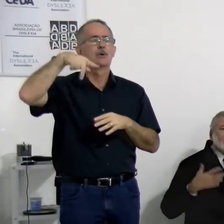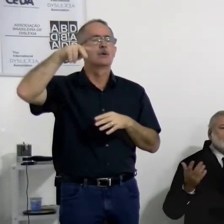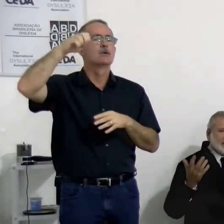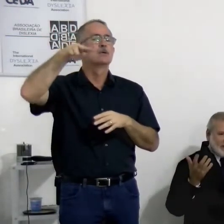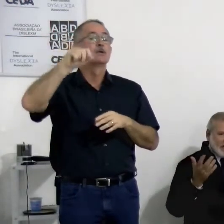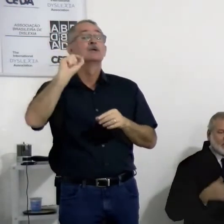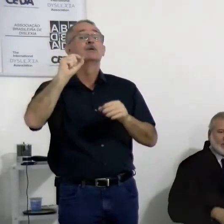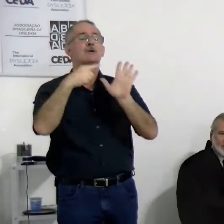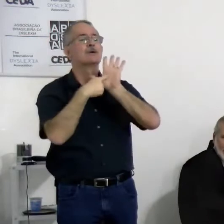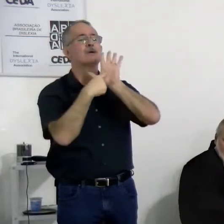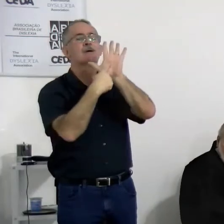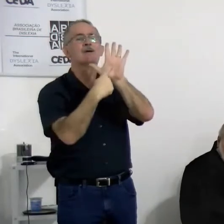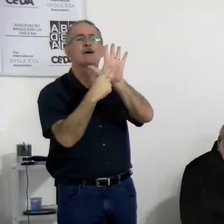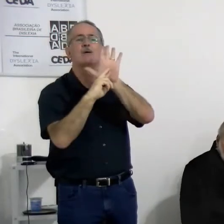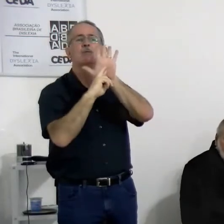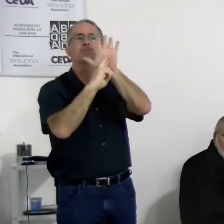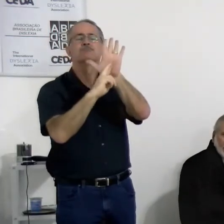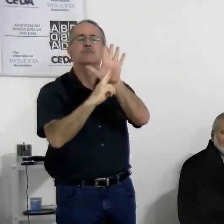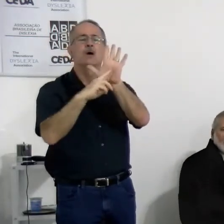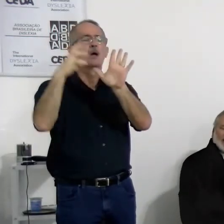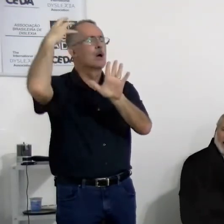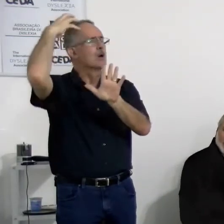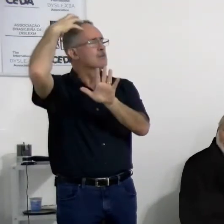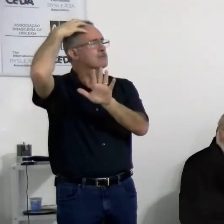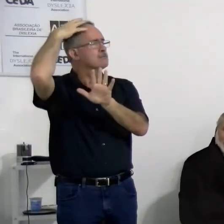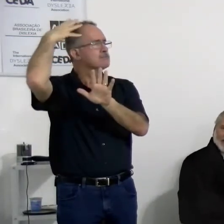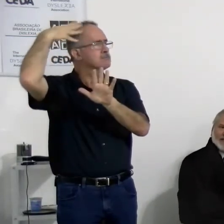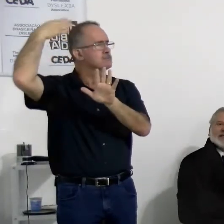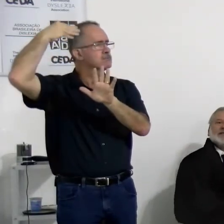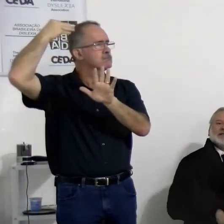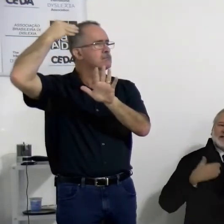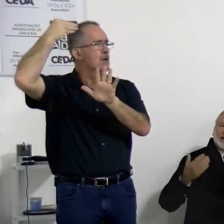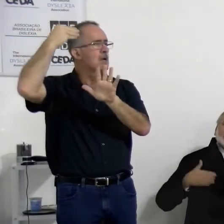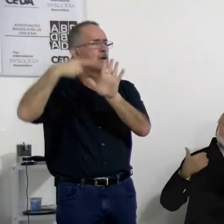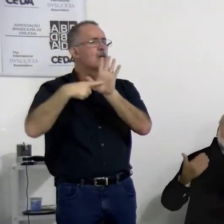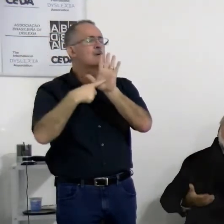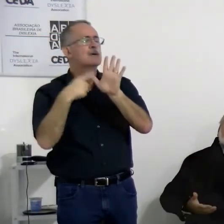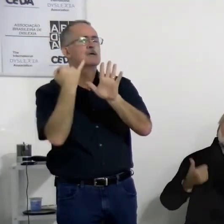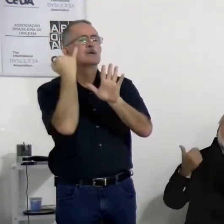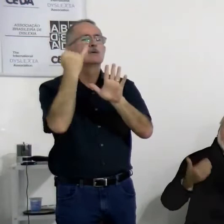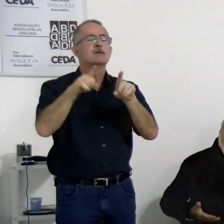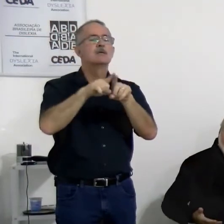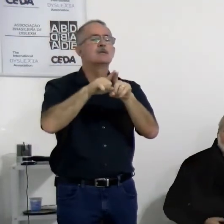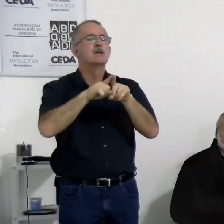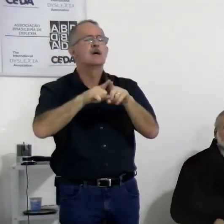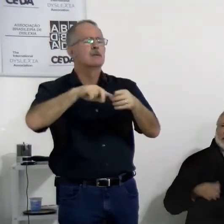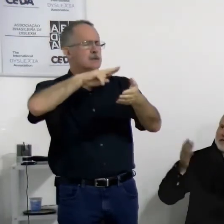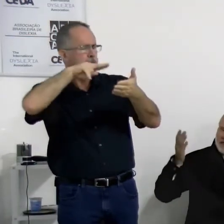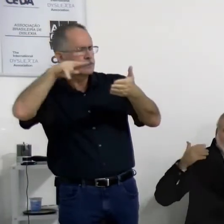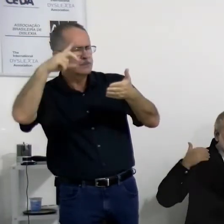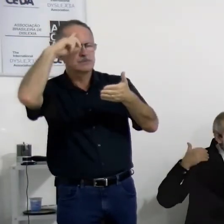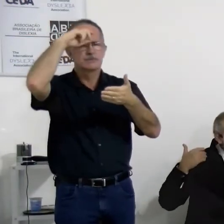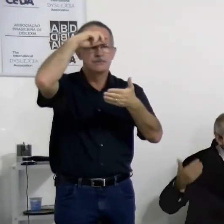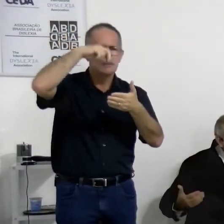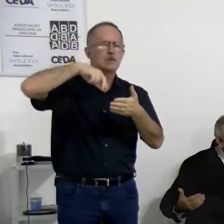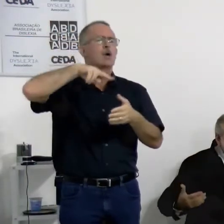as mãos revelam sobre o cérebro, não é? Elas falam claramente da importância da dislexia e da afasia na surdez.